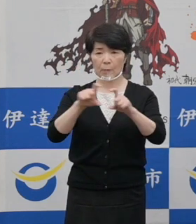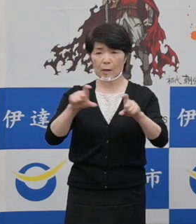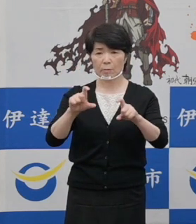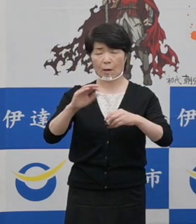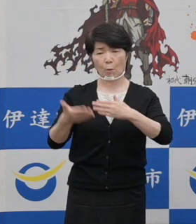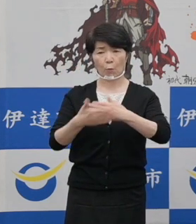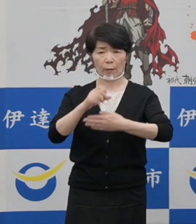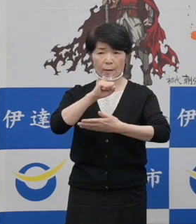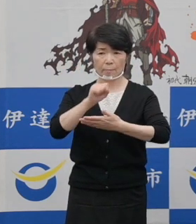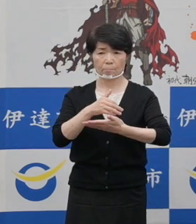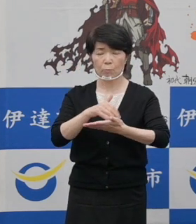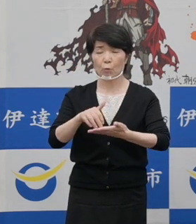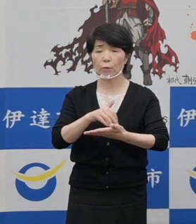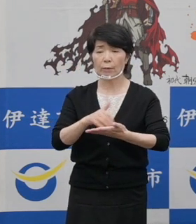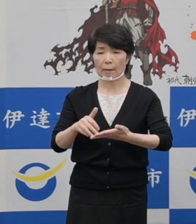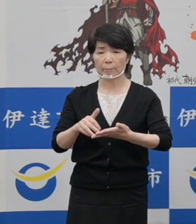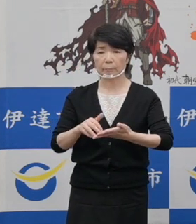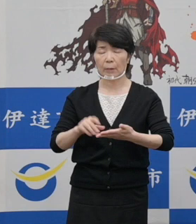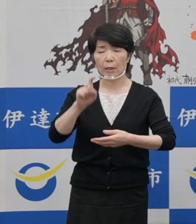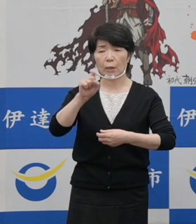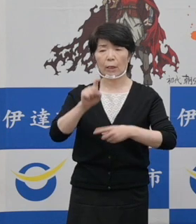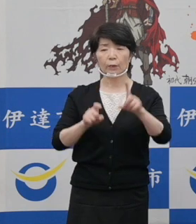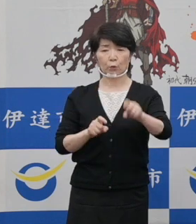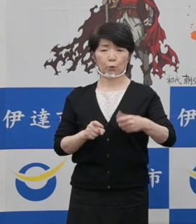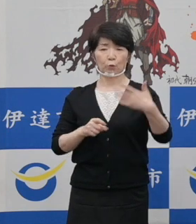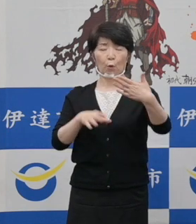補正予算、